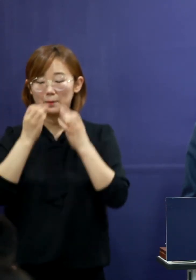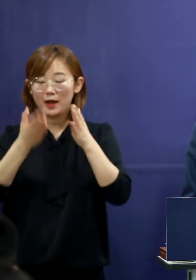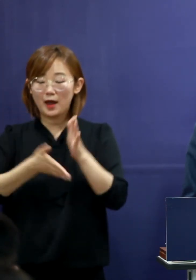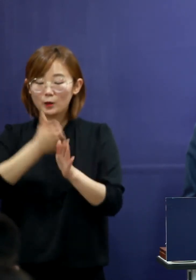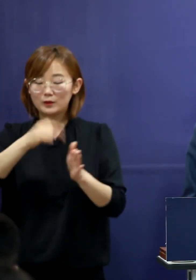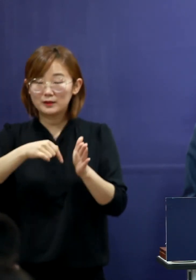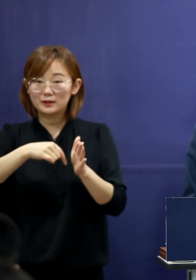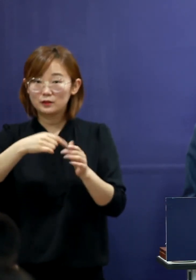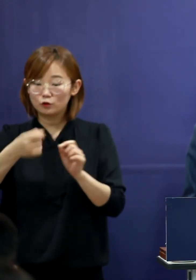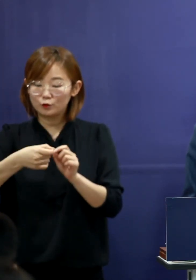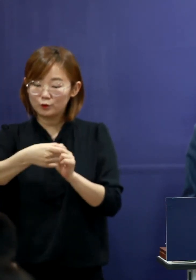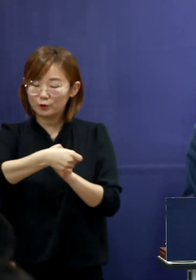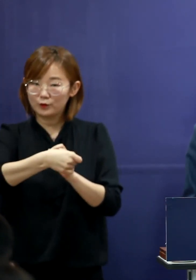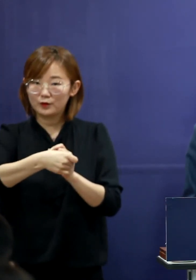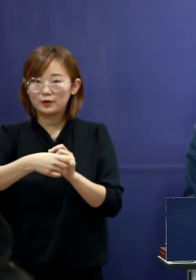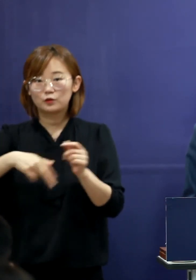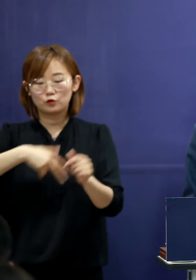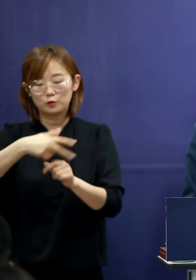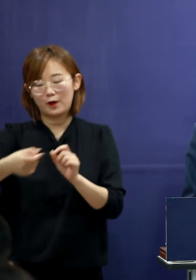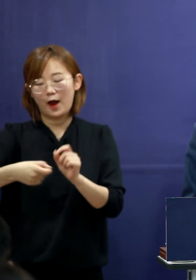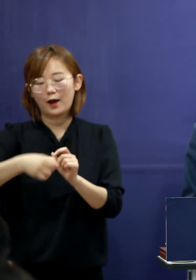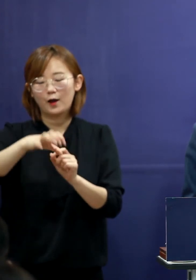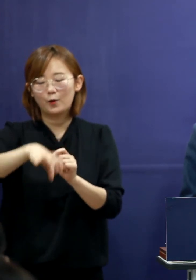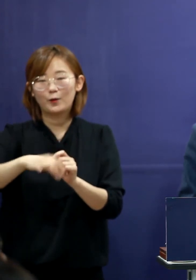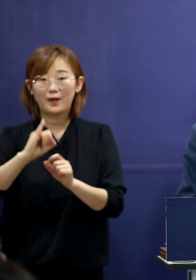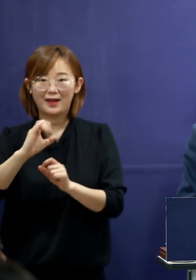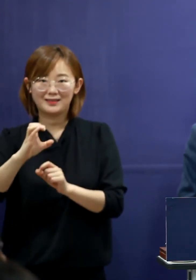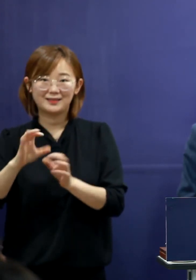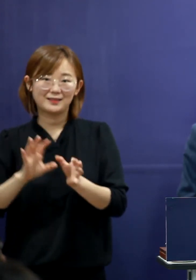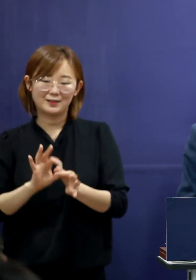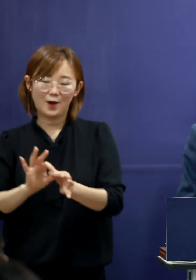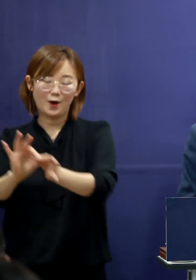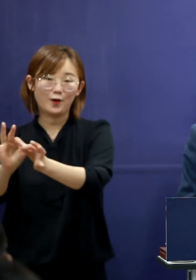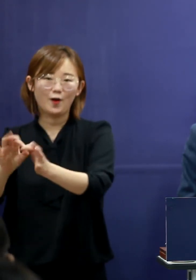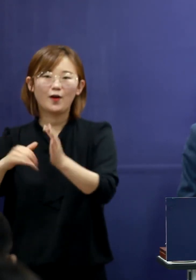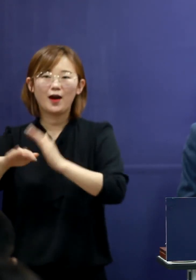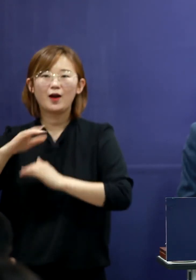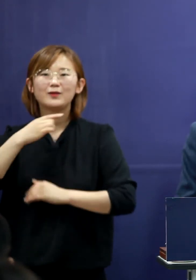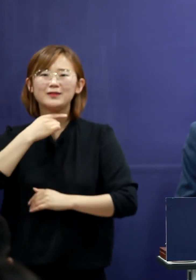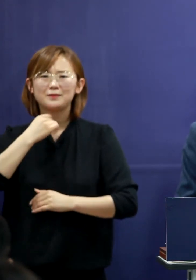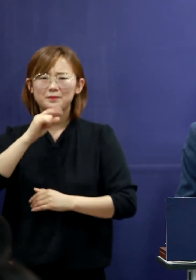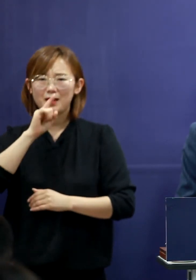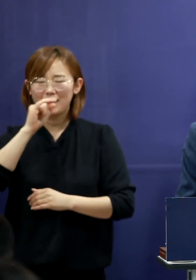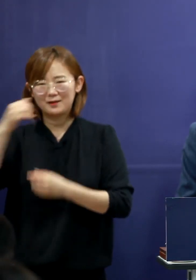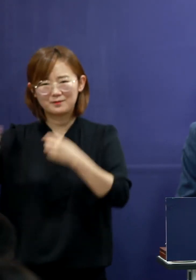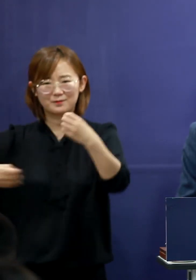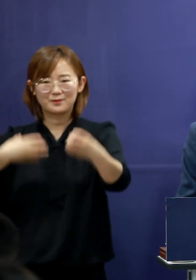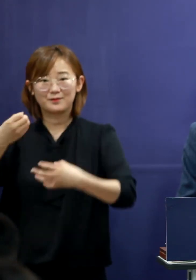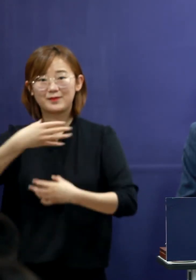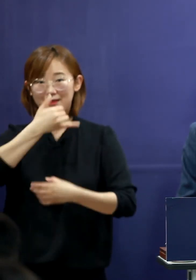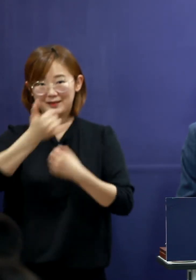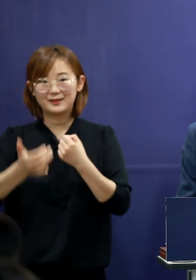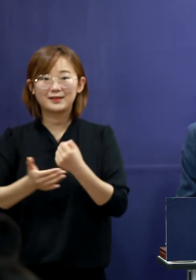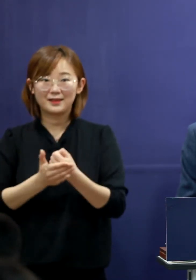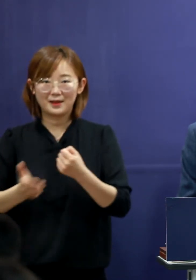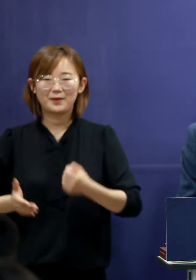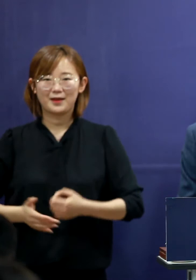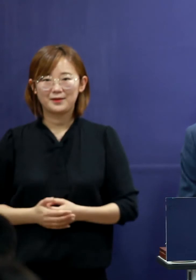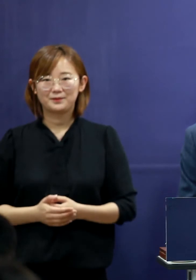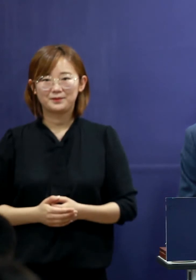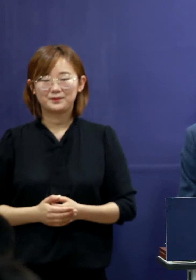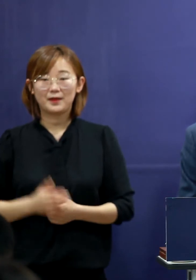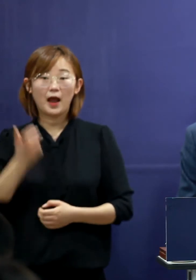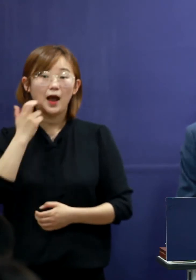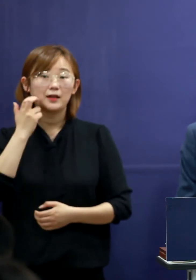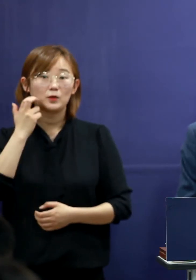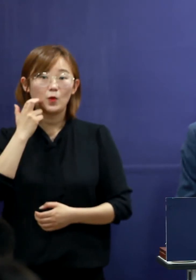가까운 나들목이 있었으면 좋겠다 하는 이제 그런 시민들 굉장히 많습니다. 그래서 한솔동